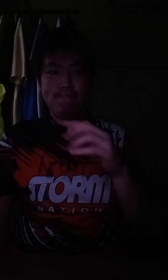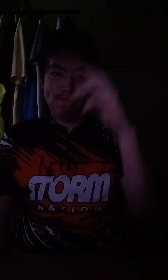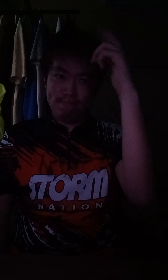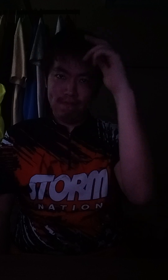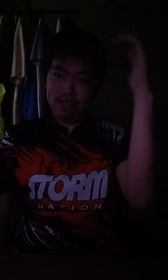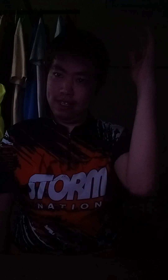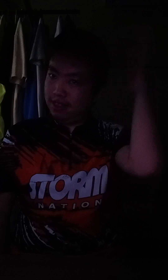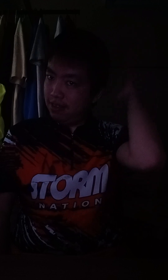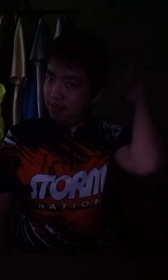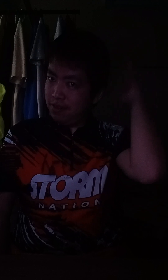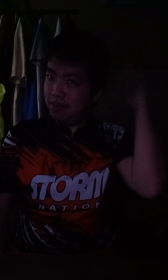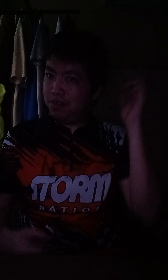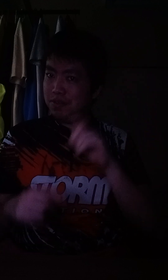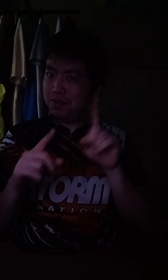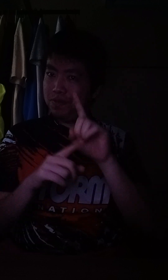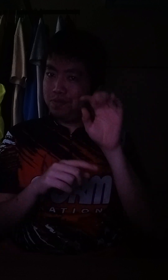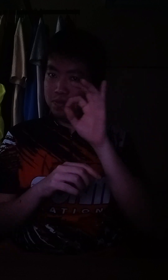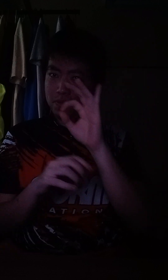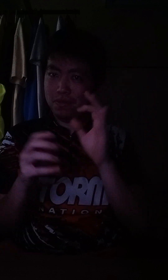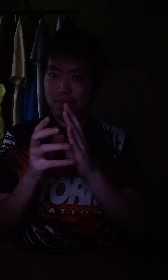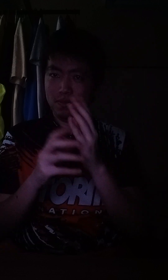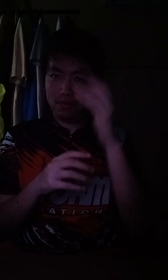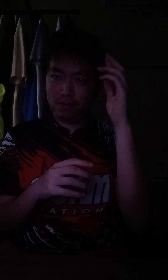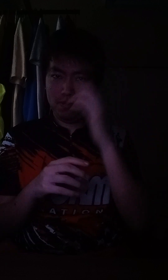사과 먹어요. 왜 다시 이렇게 했어?